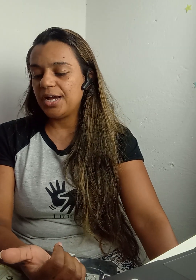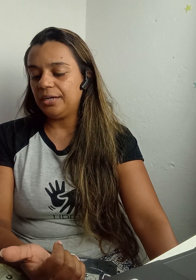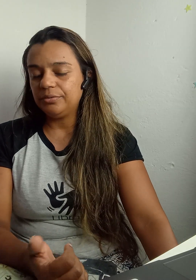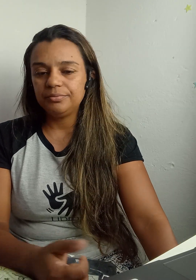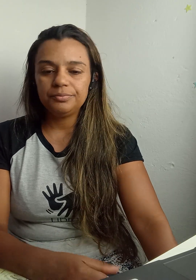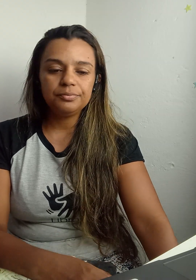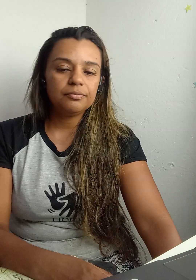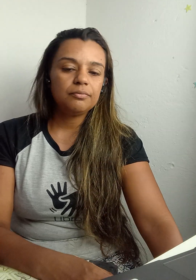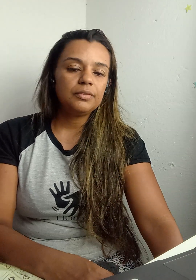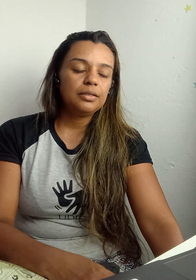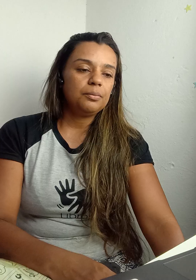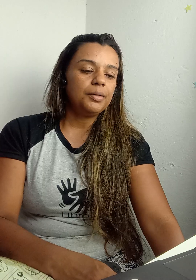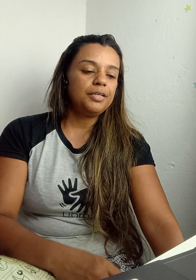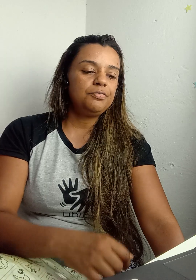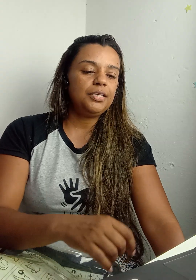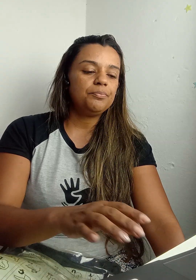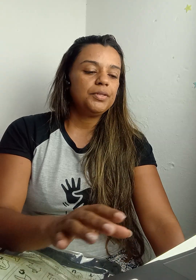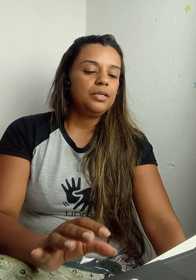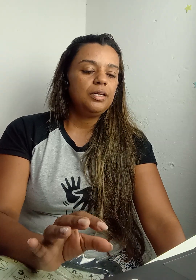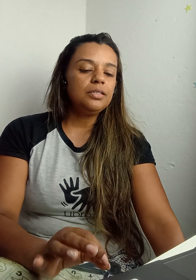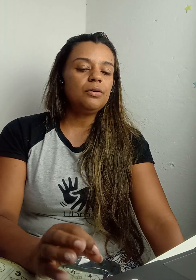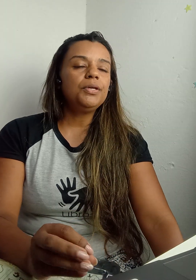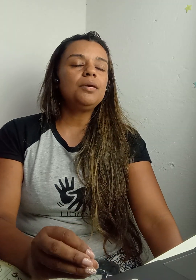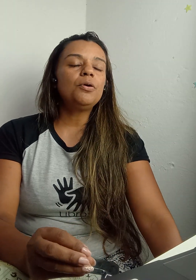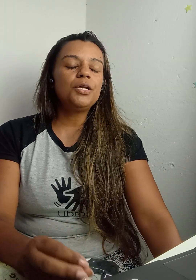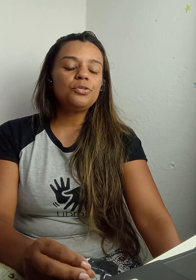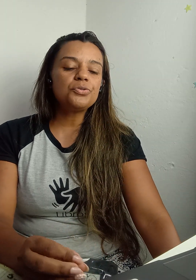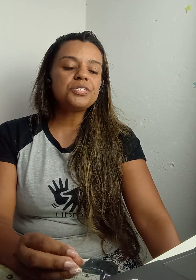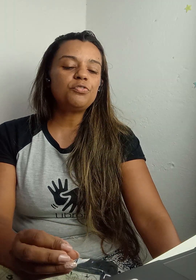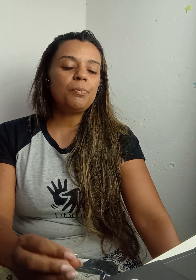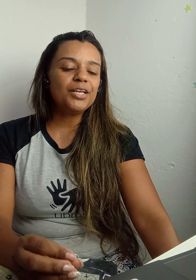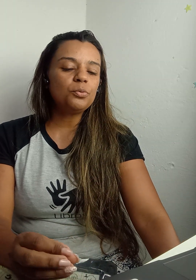intermediário. Maravilha. Então, em que momento eu uso esse alfabeto